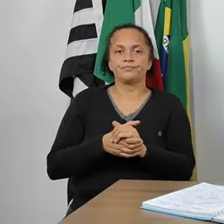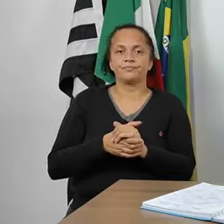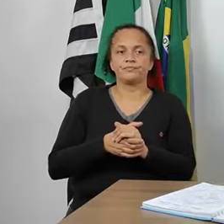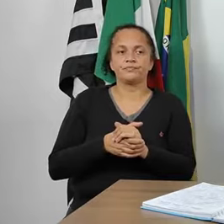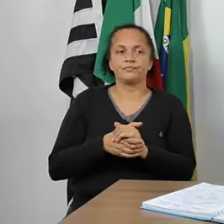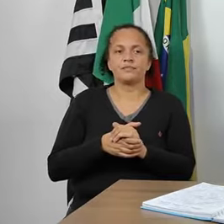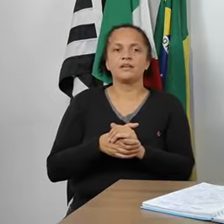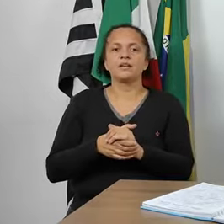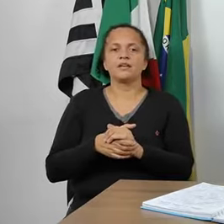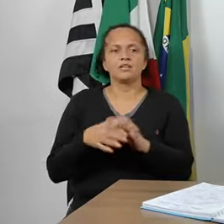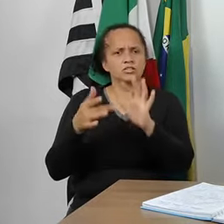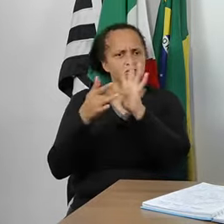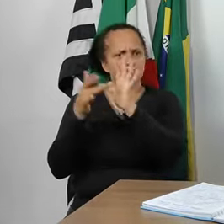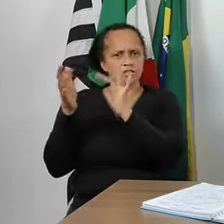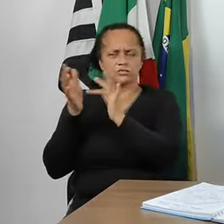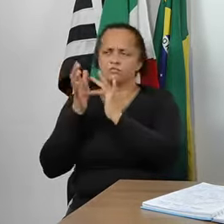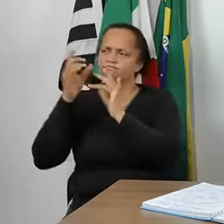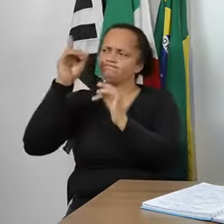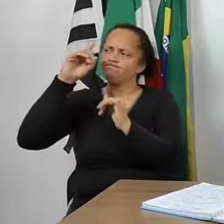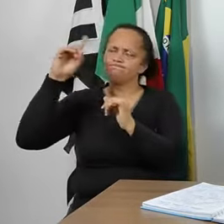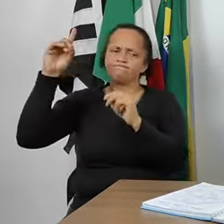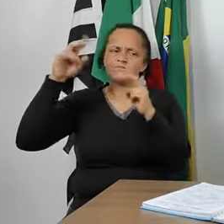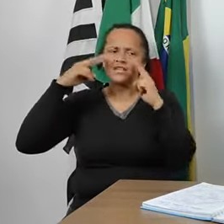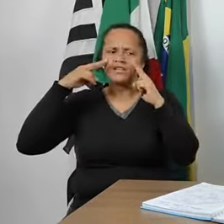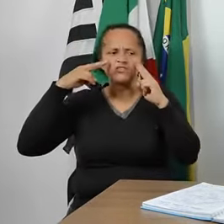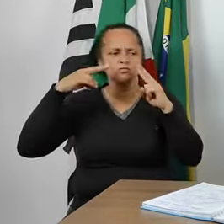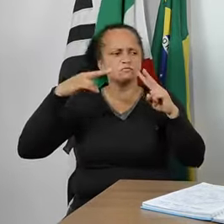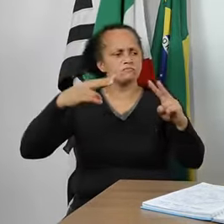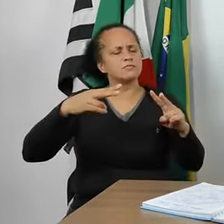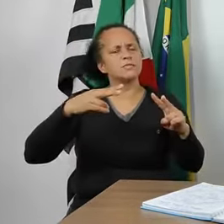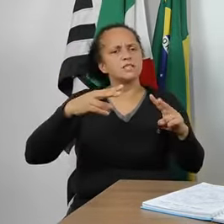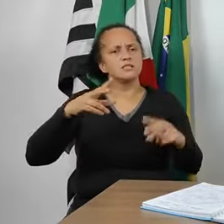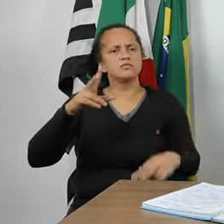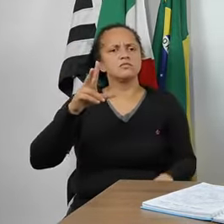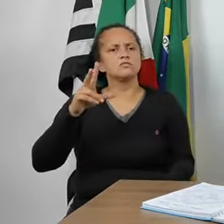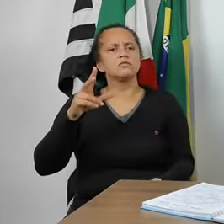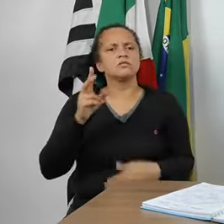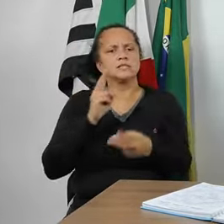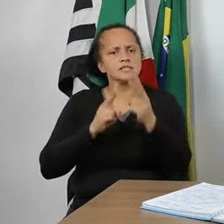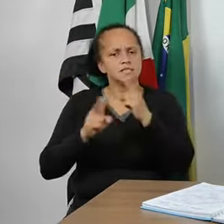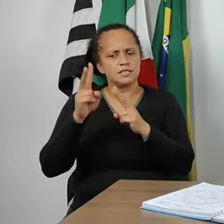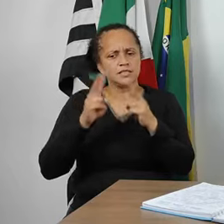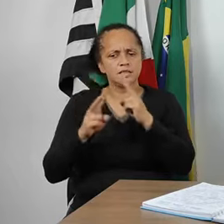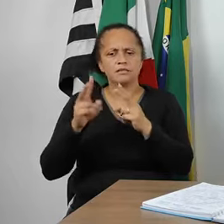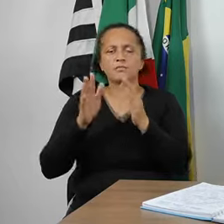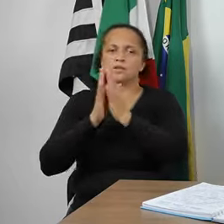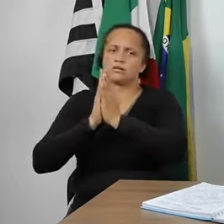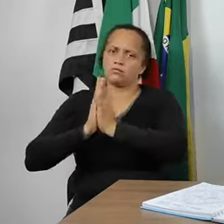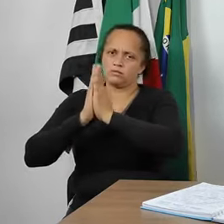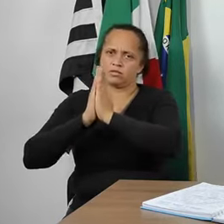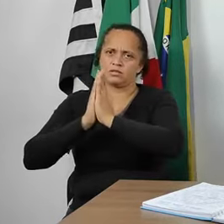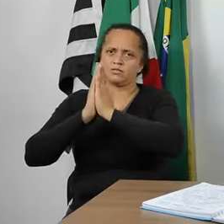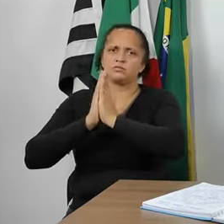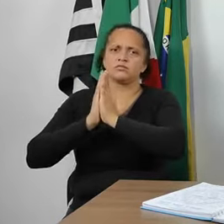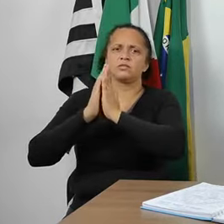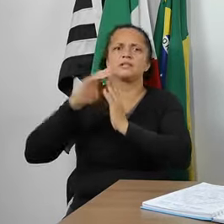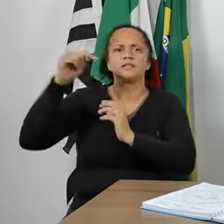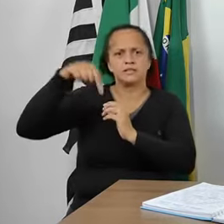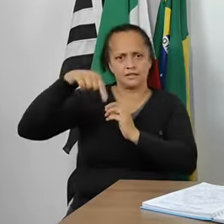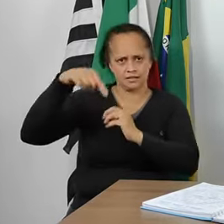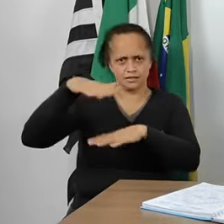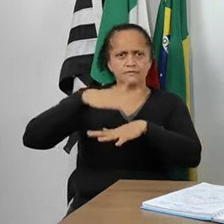estarão abertos e os meus ouvidos atentos às orações feitas neste lugar.